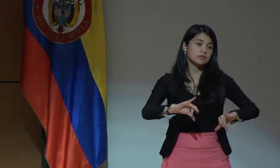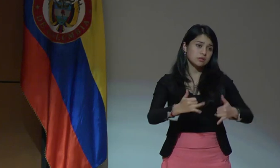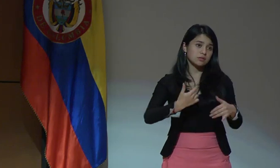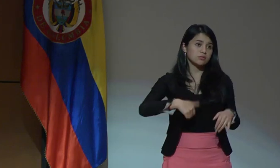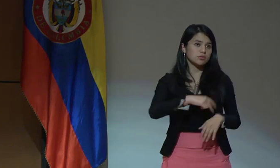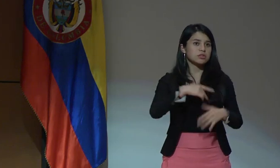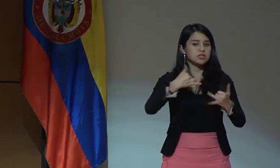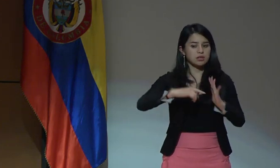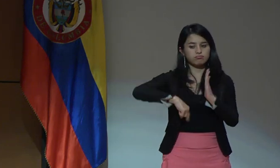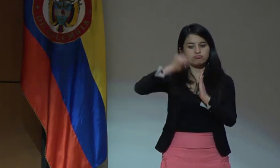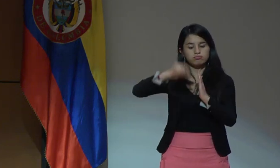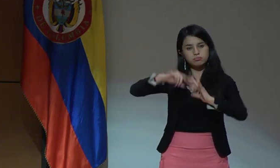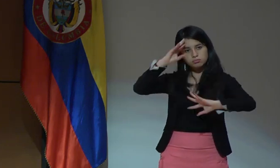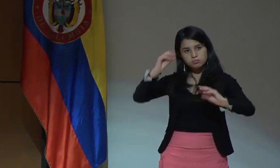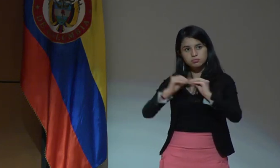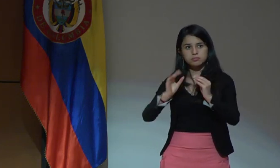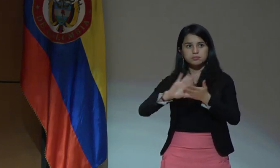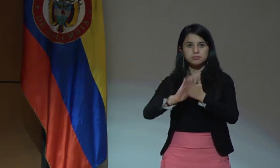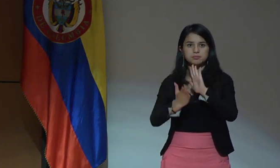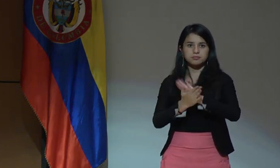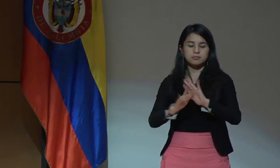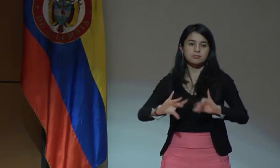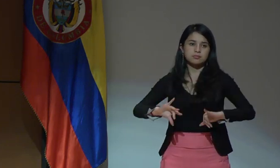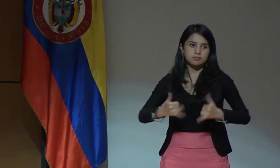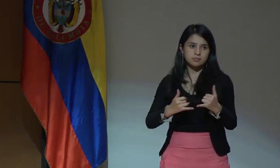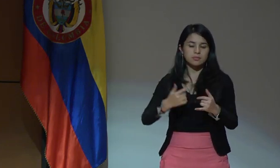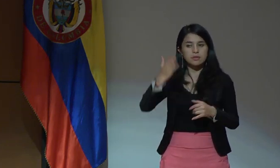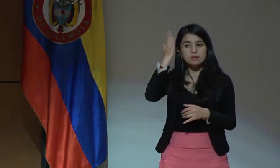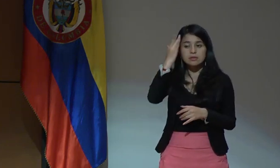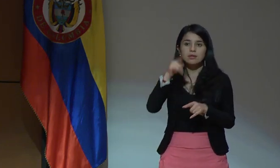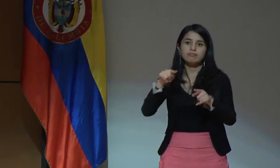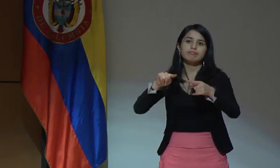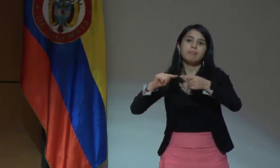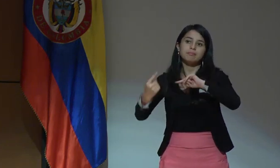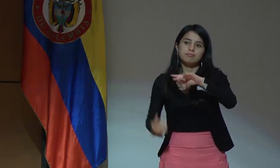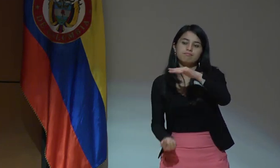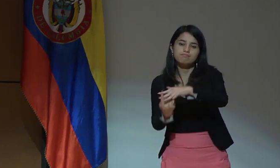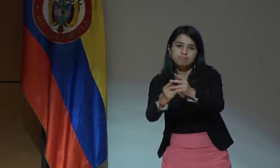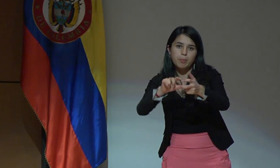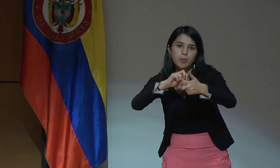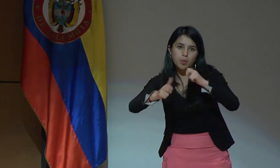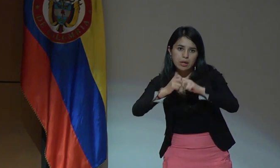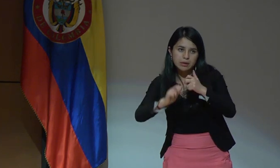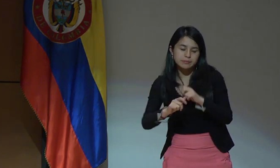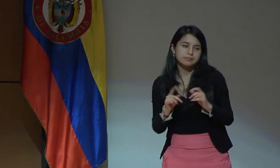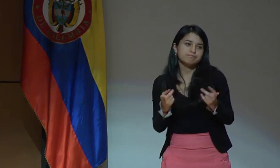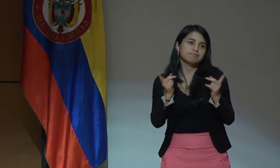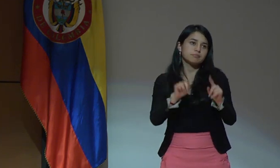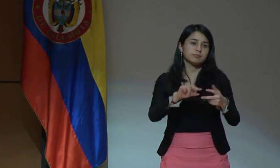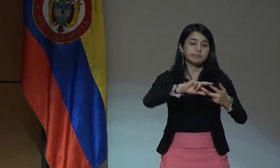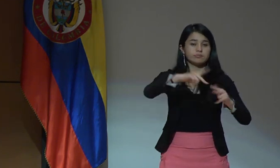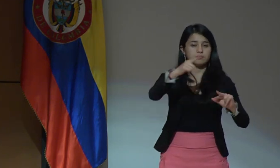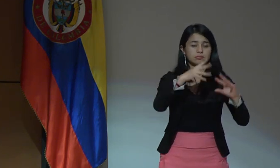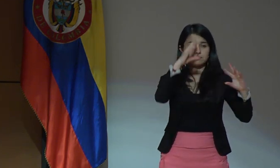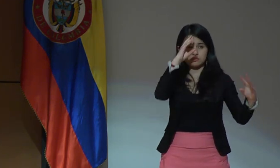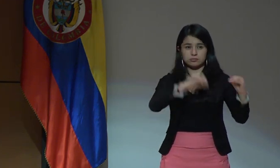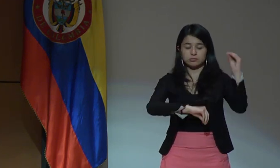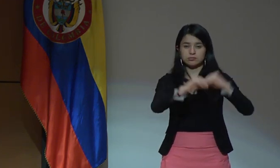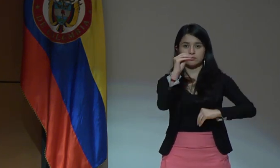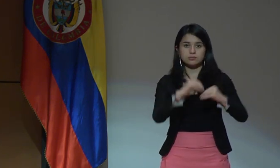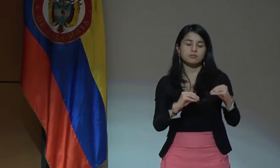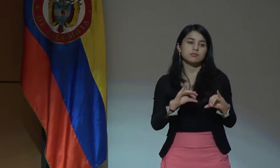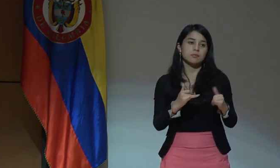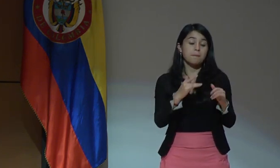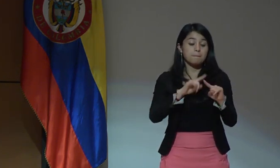firmado un acuerdo de paz, qué dicha que se haya firmado a pesar de todos los problemas, a pesar de la polarización. Y sin embargo, yo